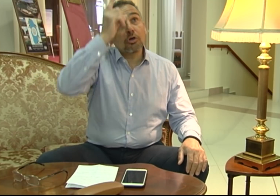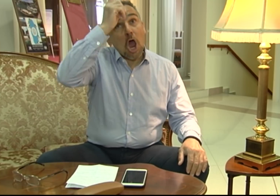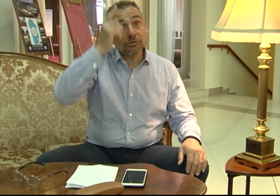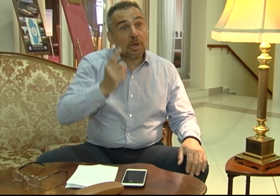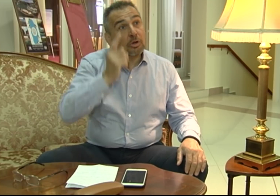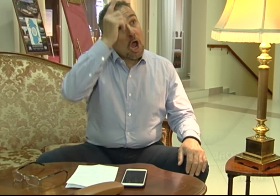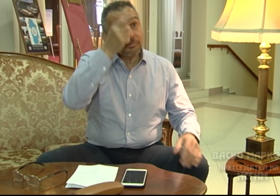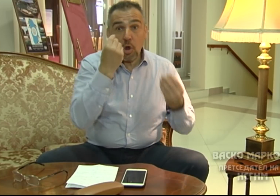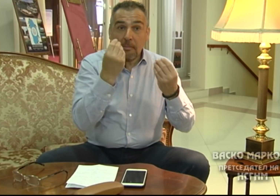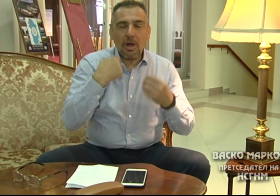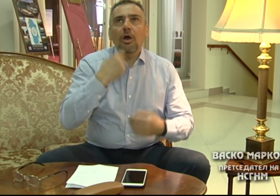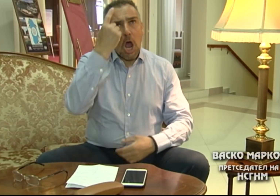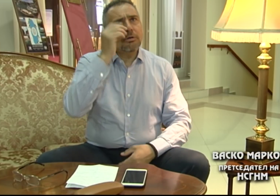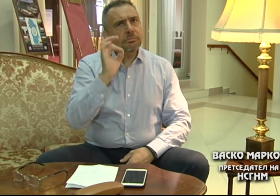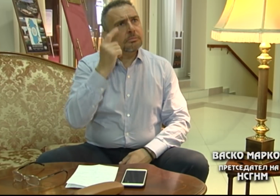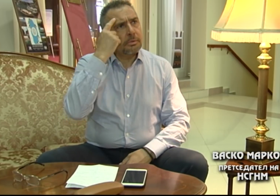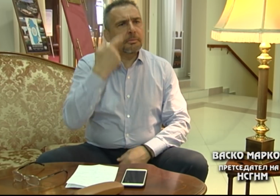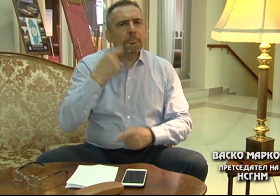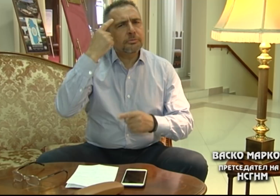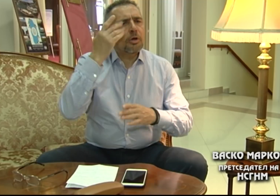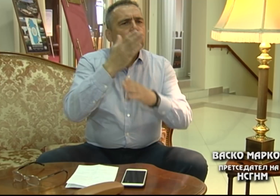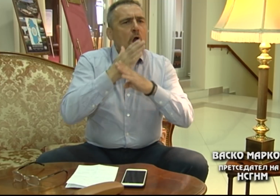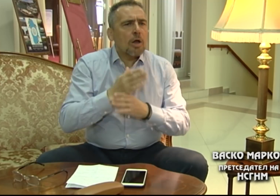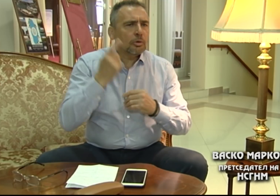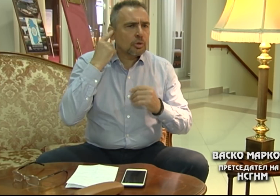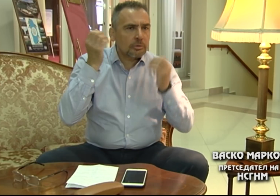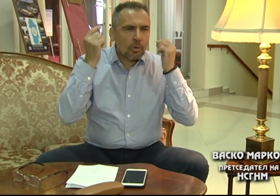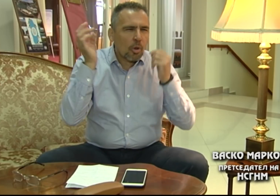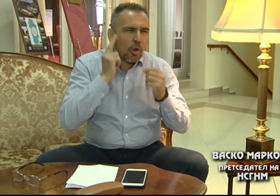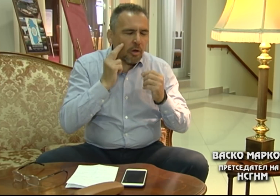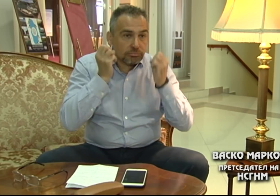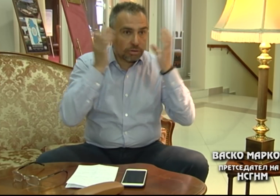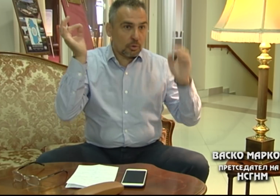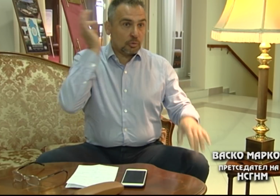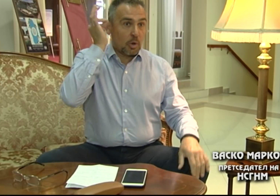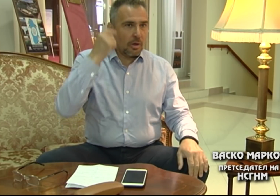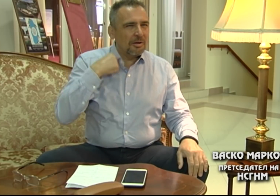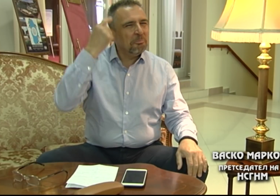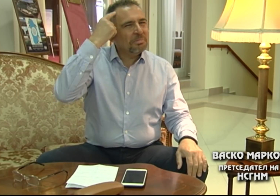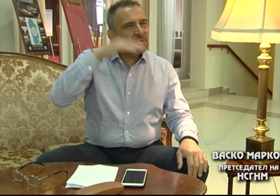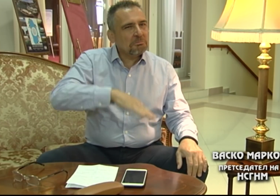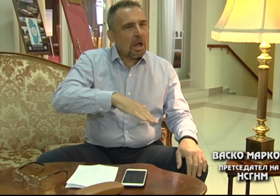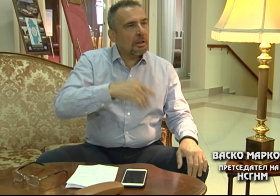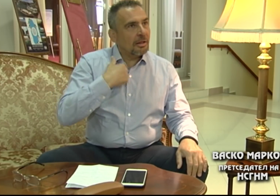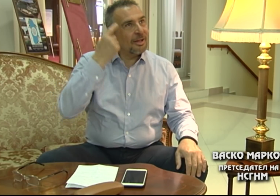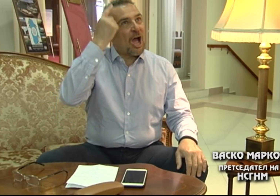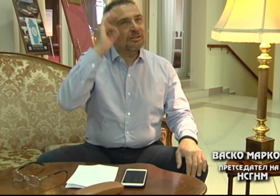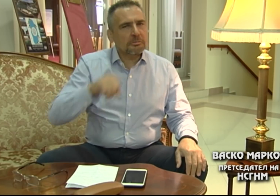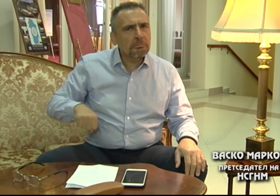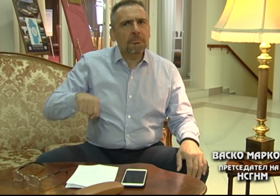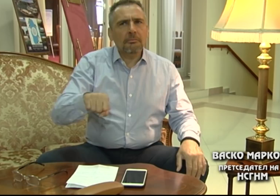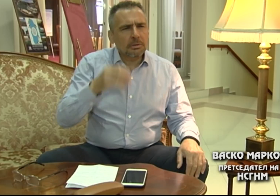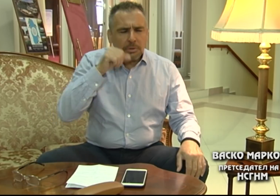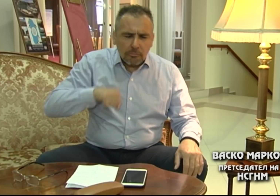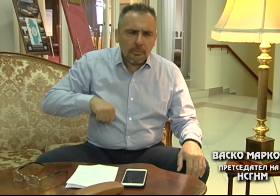отидовме во Барселона на христијанската конференција за глувилица, јас бев просветлен. Ми стана барем за миг јасно кој е